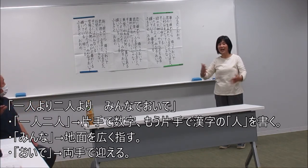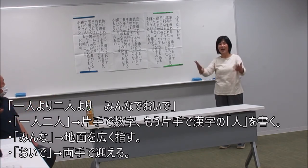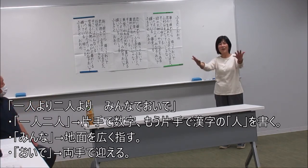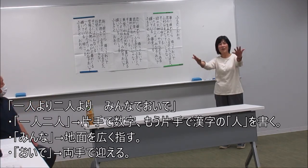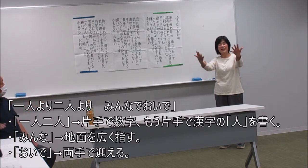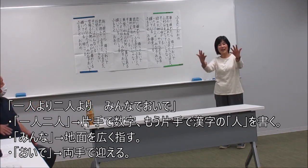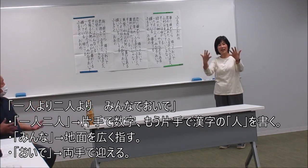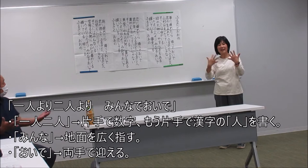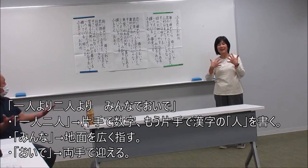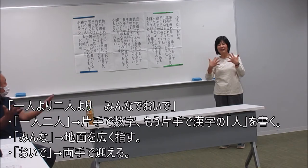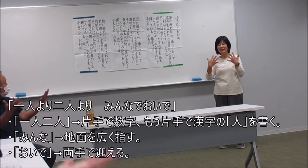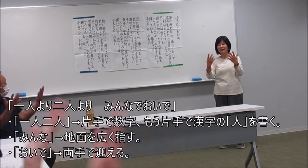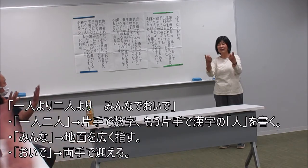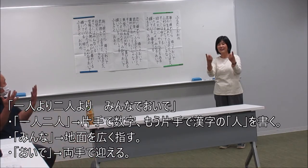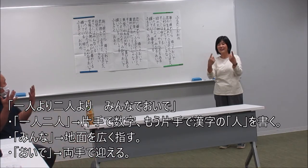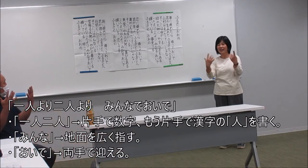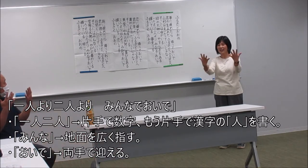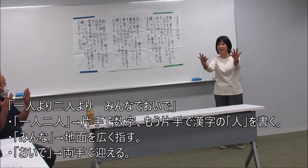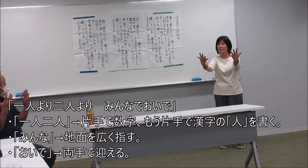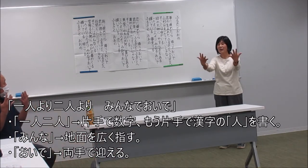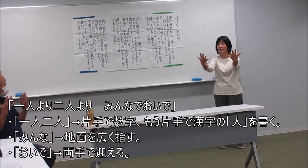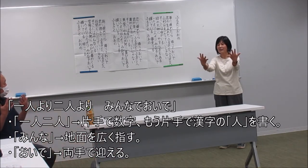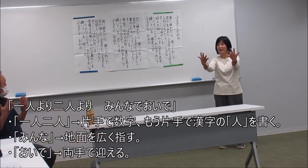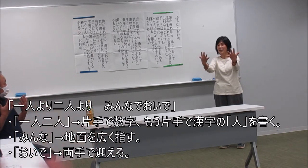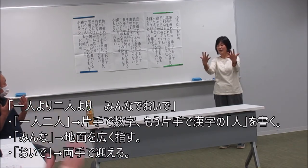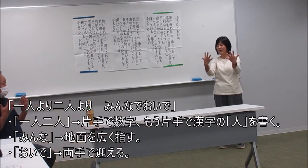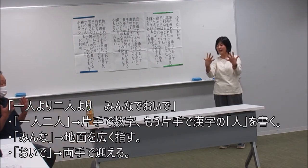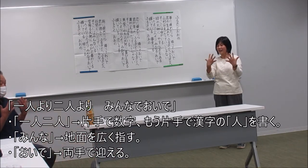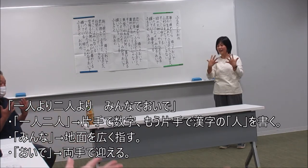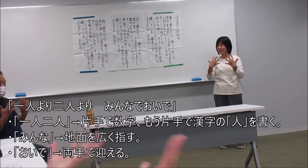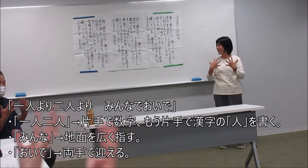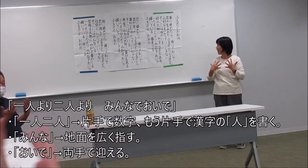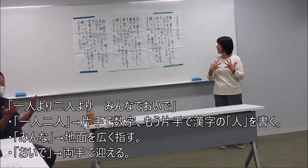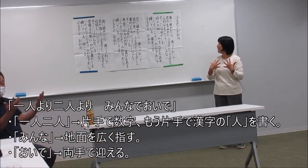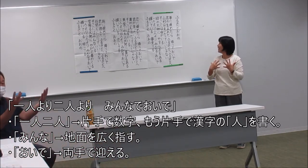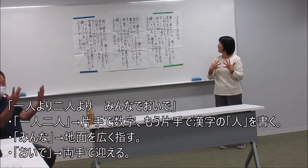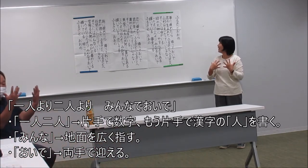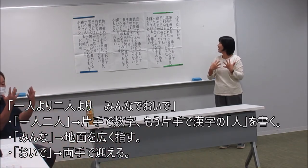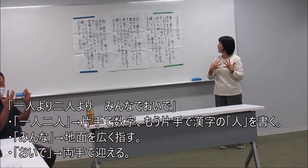人を描いてみんな おいで一人じゃないからいっぱい 描いてああおいで